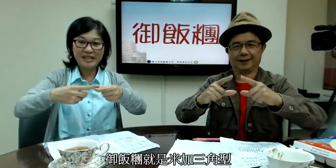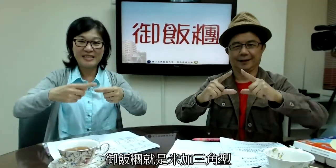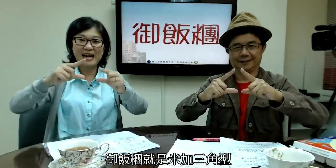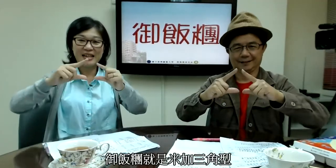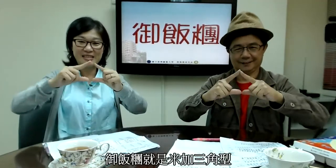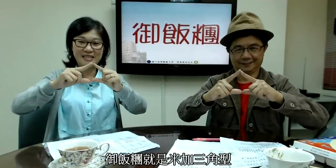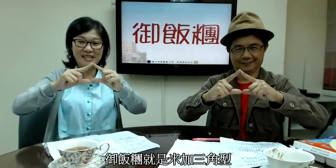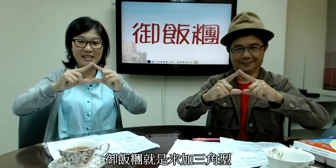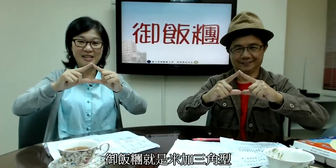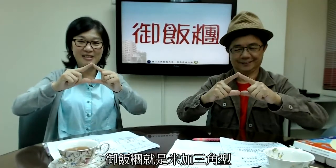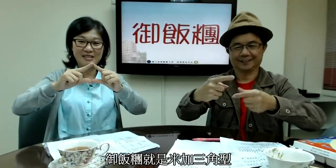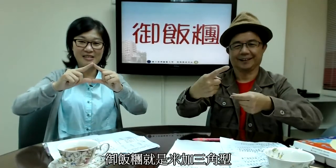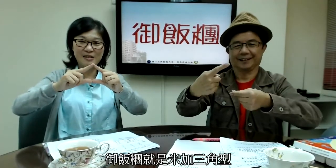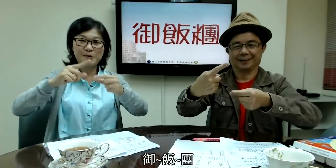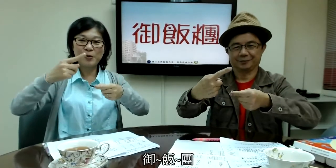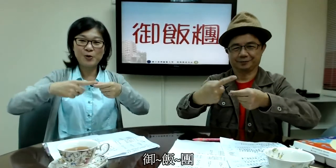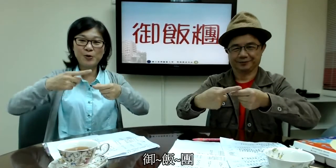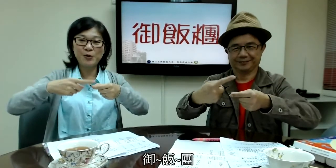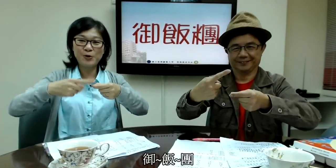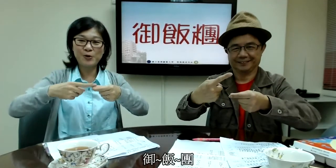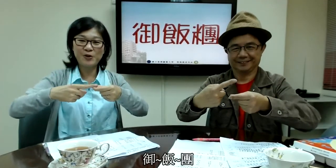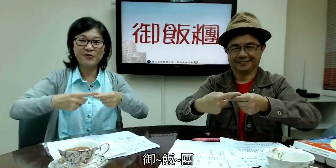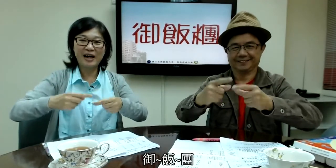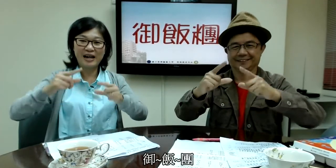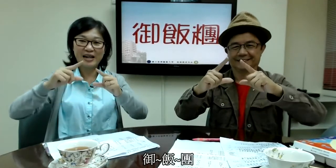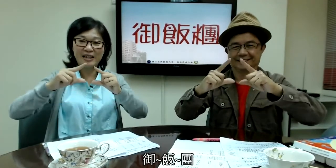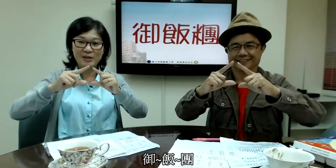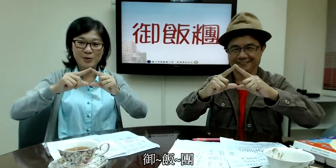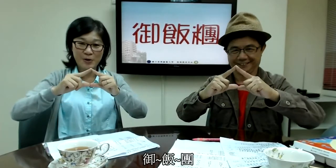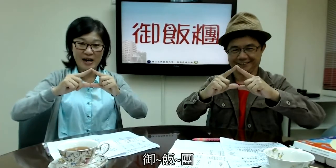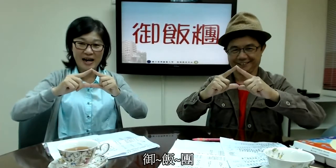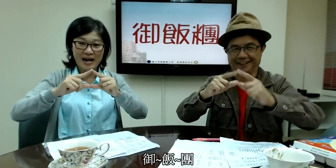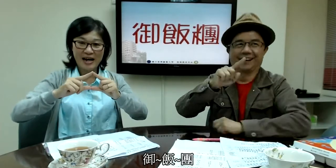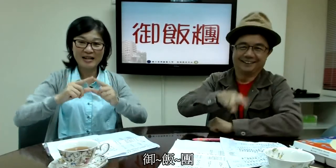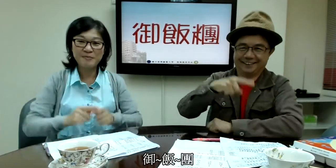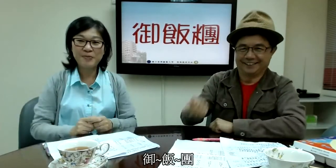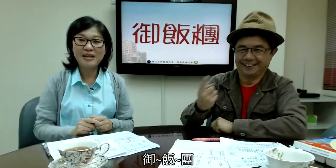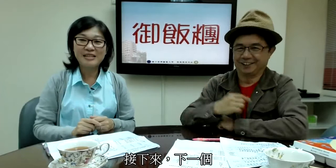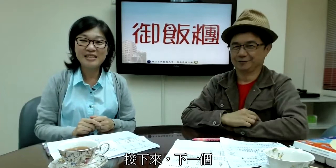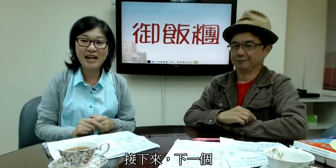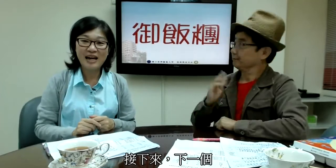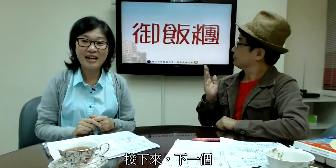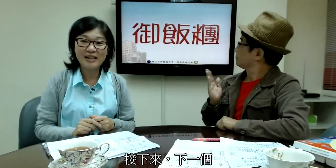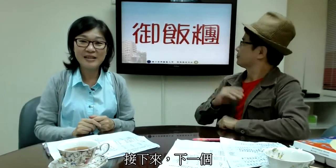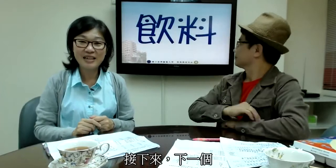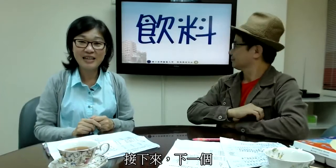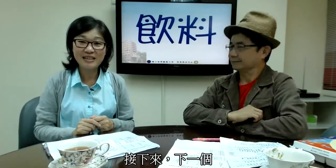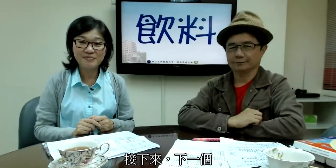加三角形，玉饭团。接下来下一个